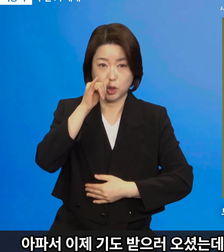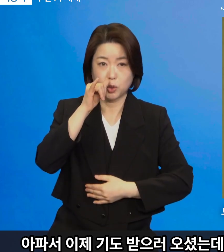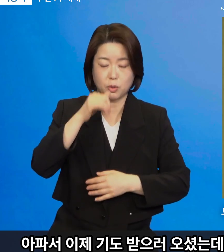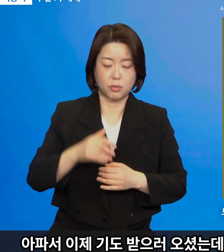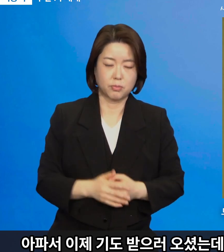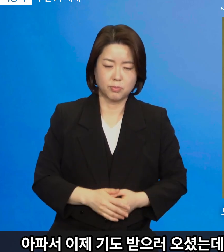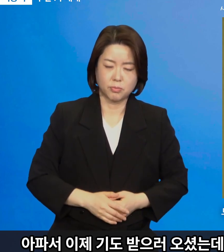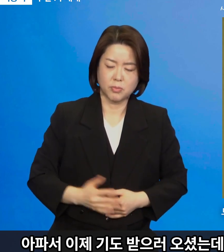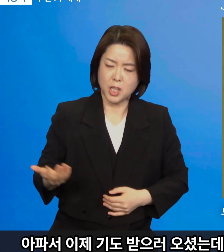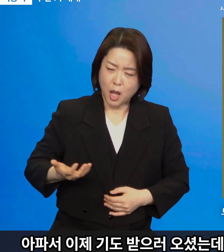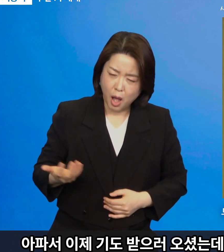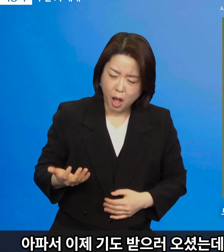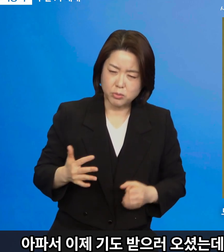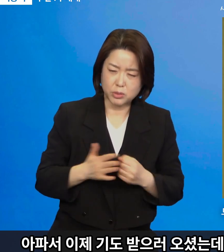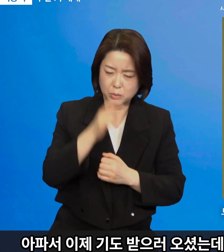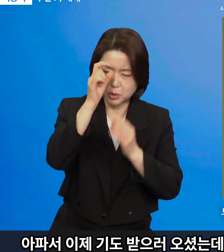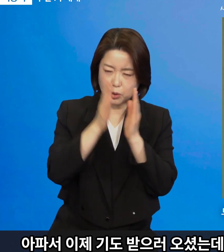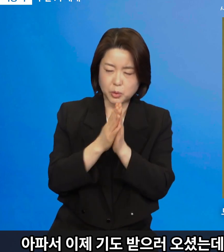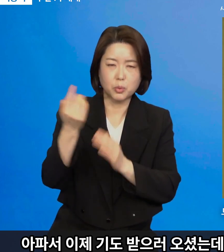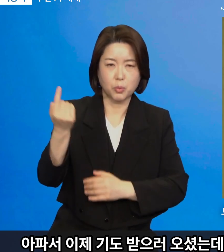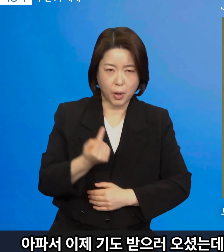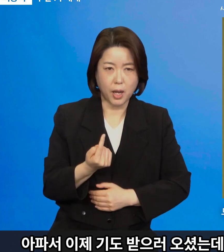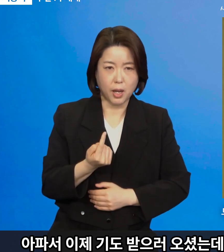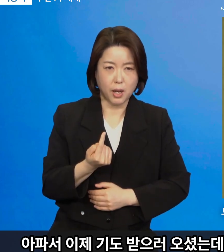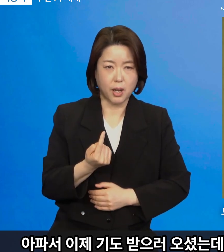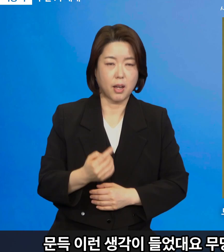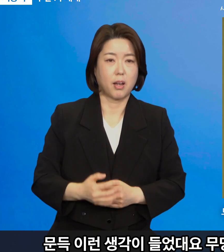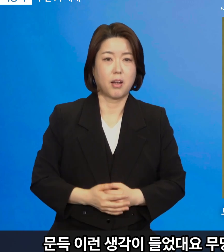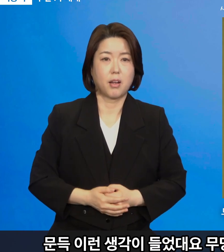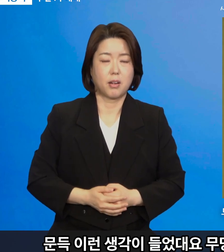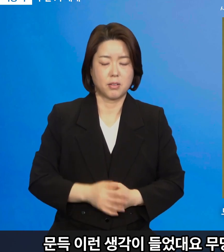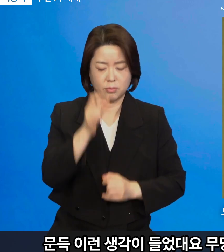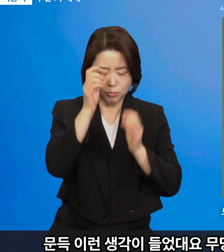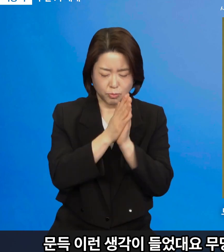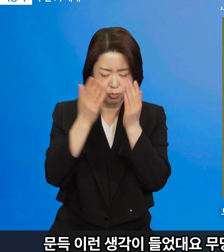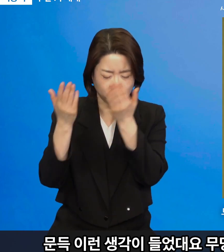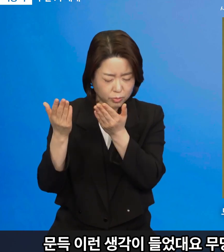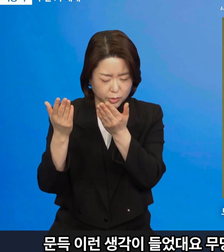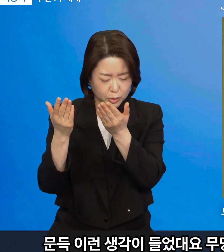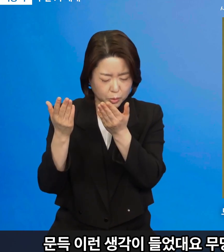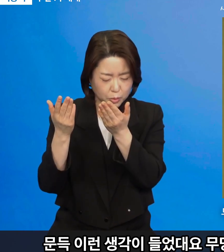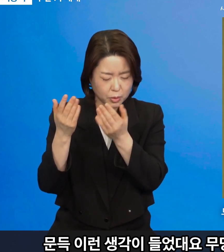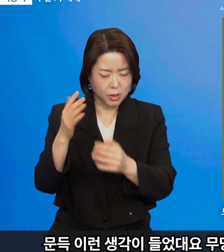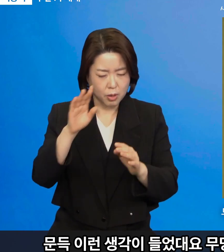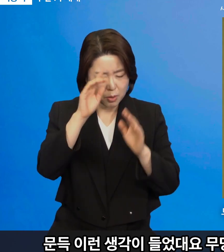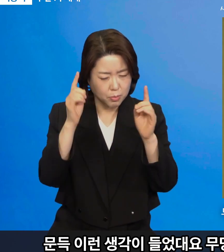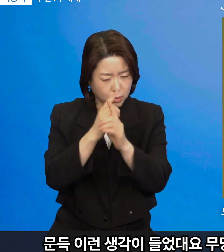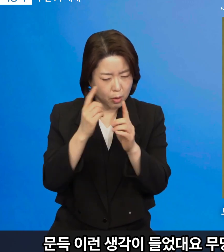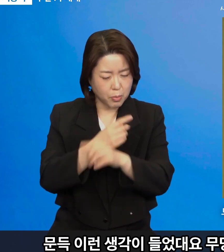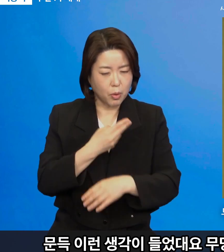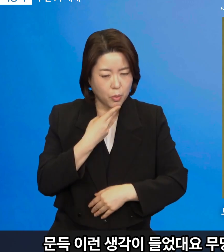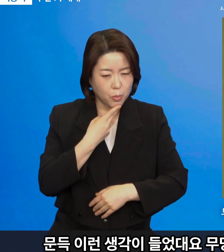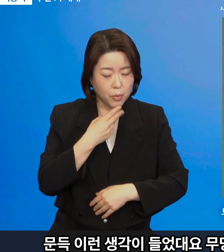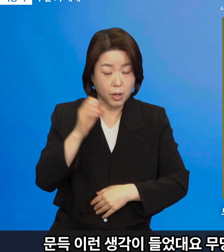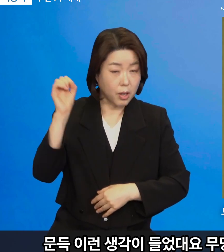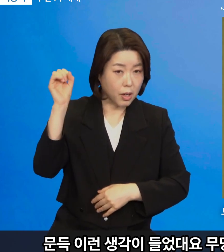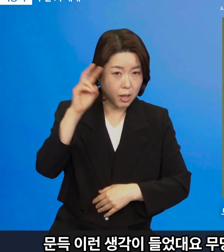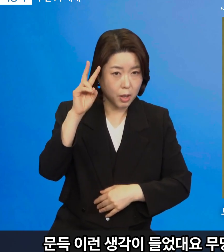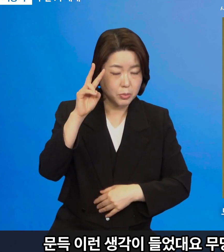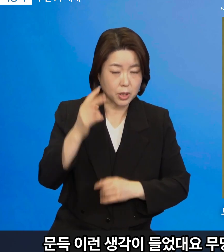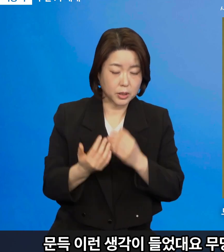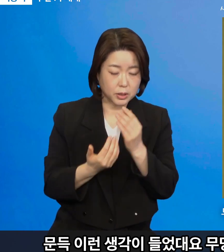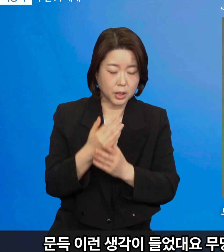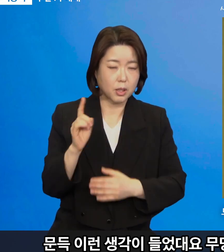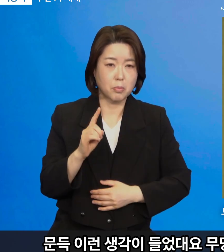기도를 아무리 해도 낫지 않으니까 문득 이런 생각이 들었대요. 무당을 찾아가서 구슬